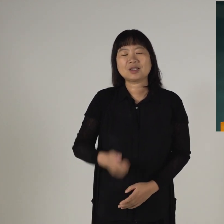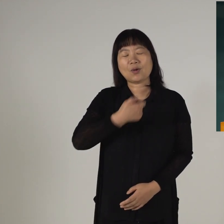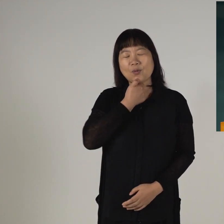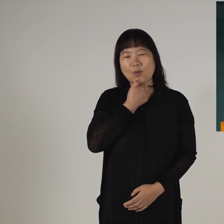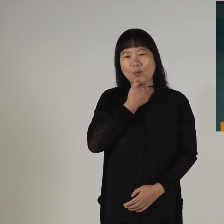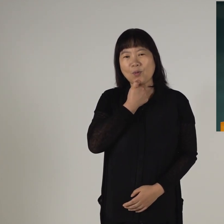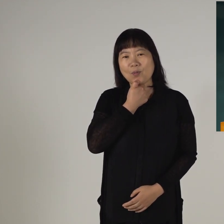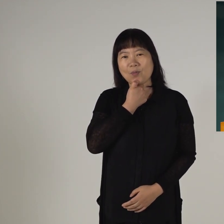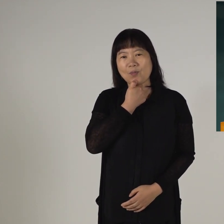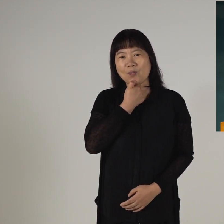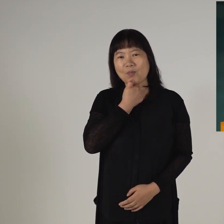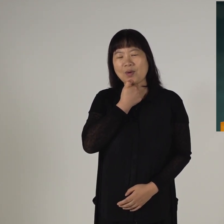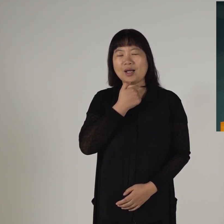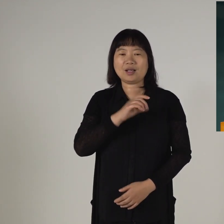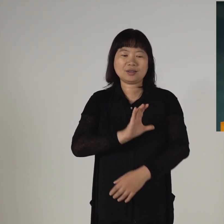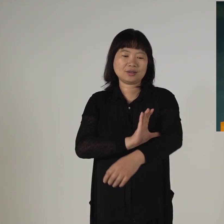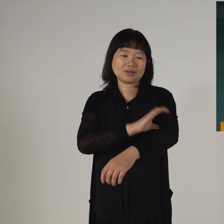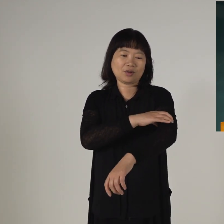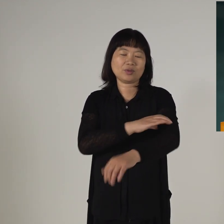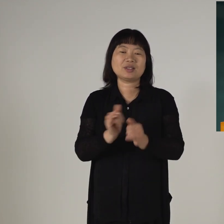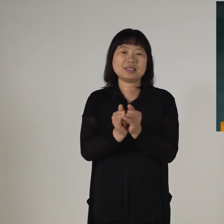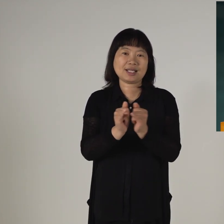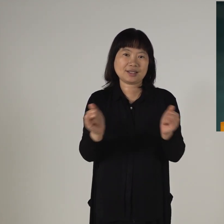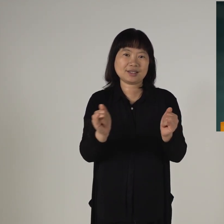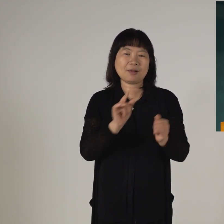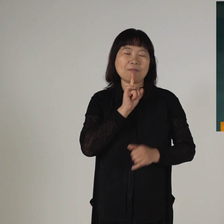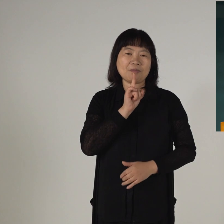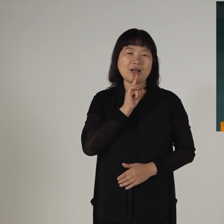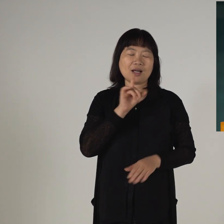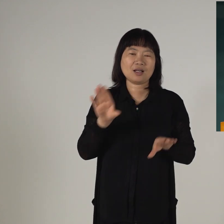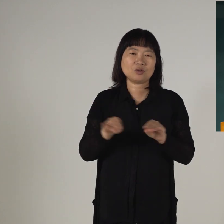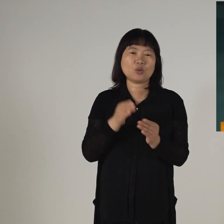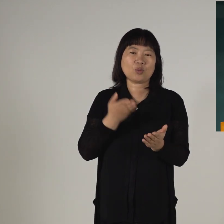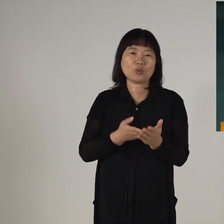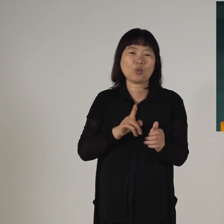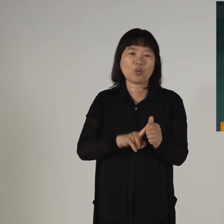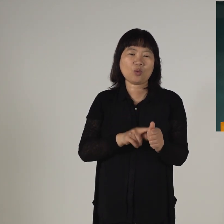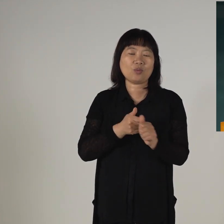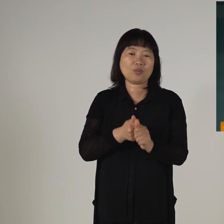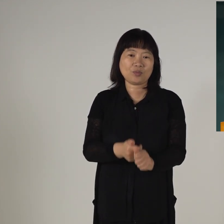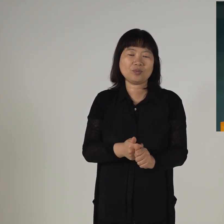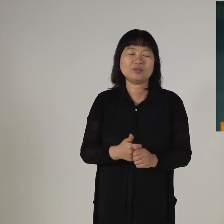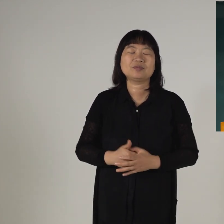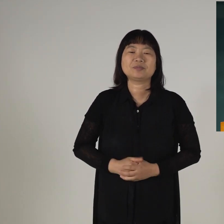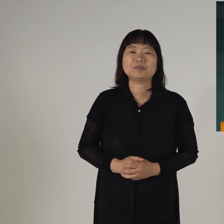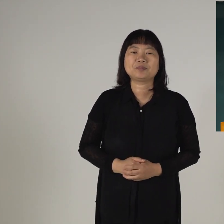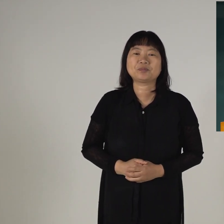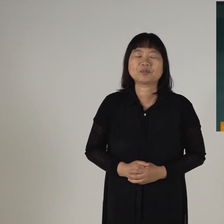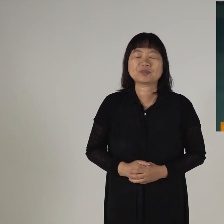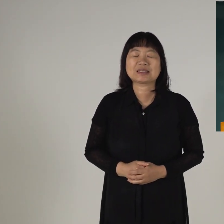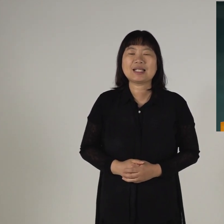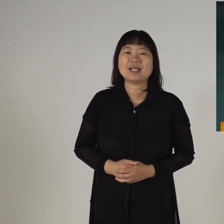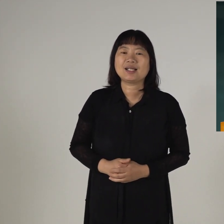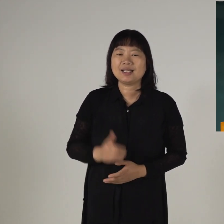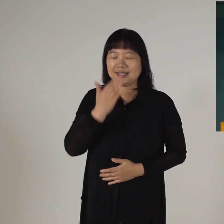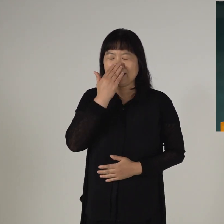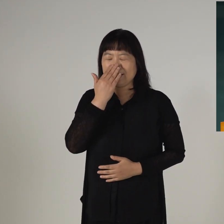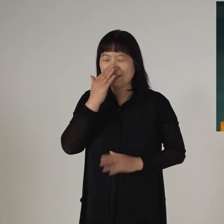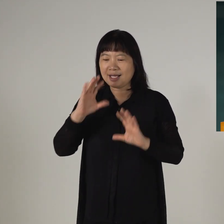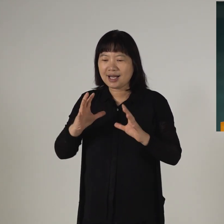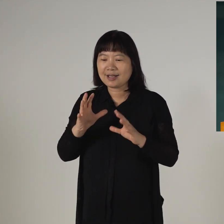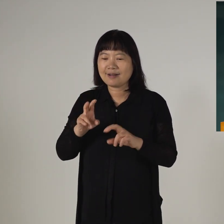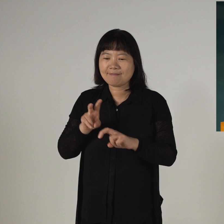로마의 정권 잡은 자들입니다. 총독을 비롯해서 그들이 이 연약한 나라에 주둔을